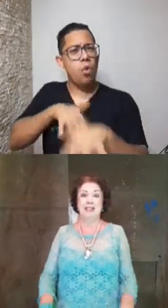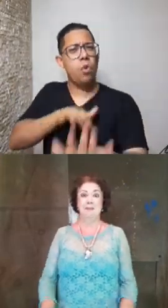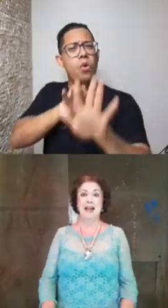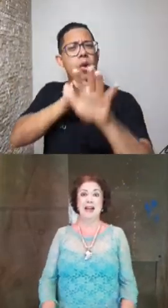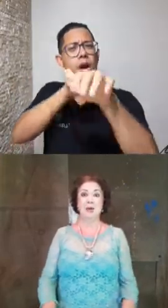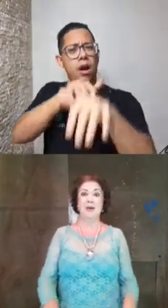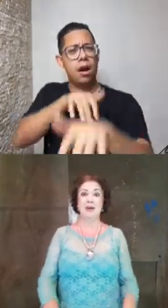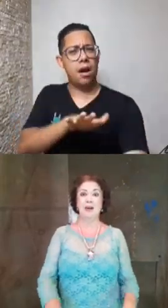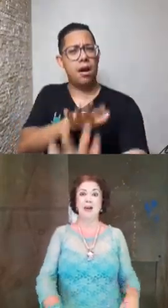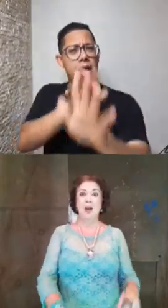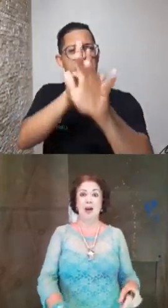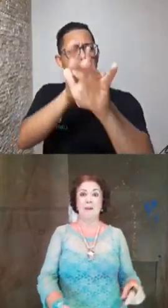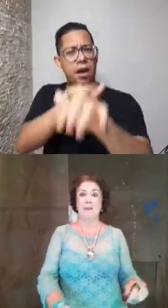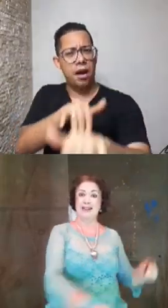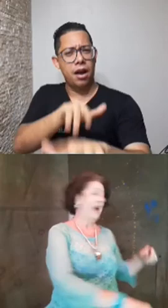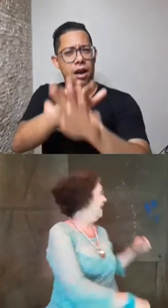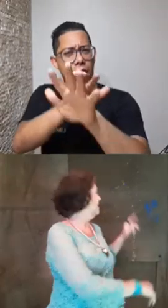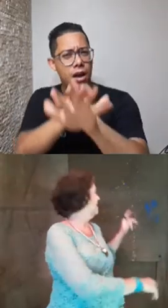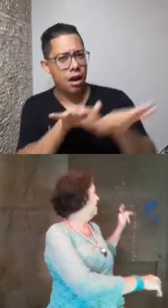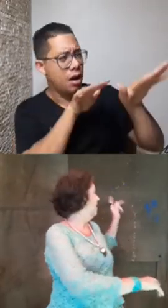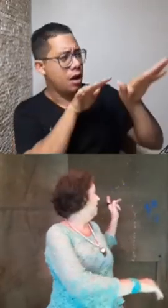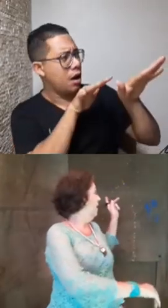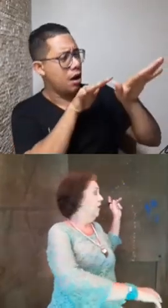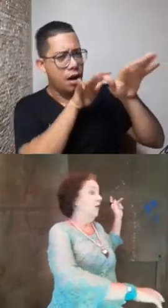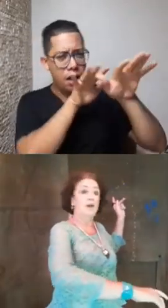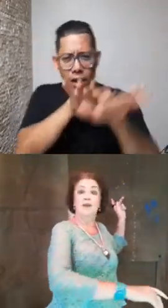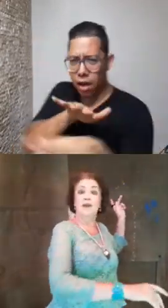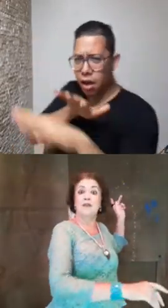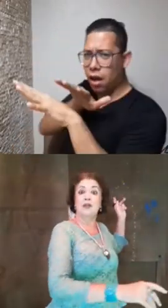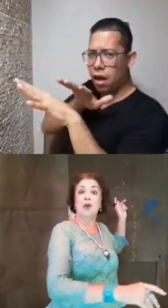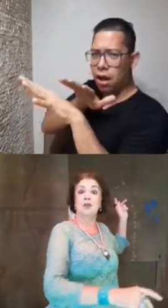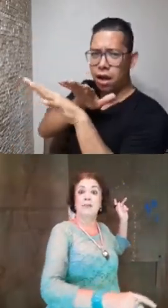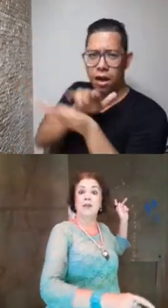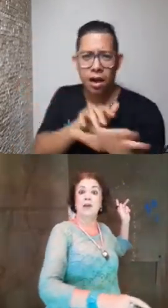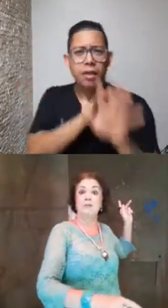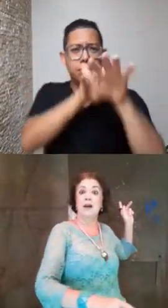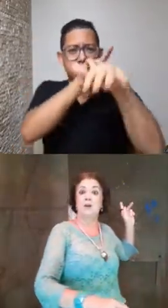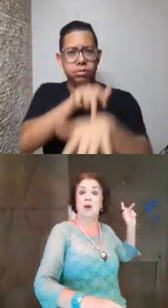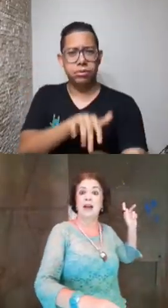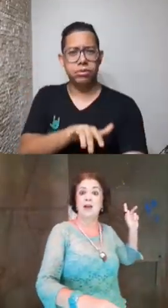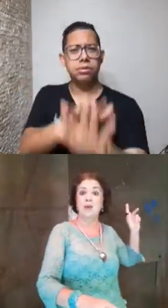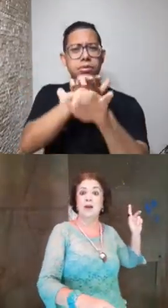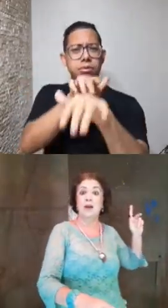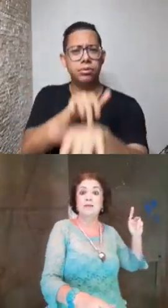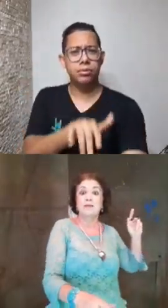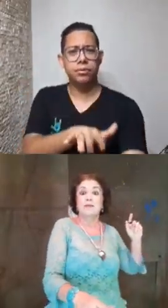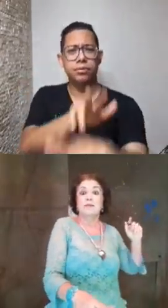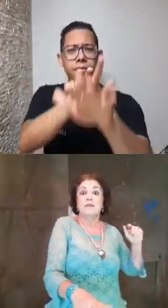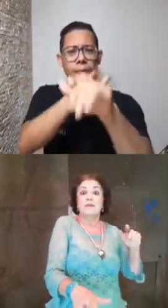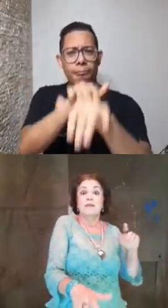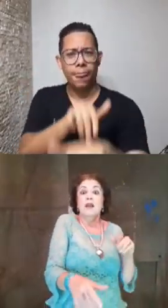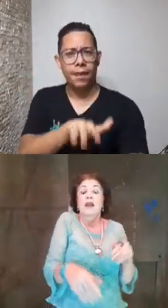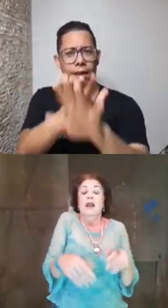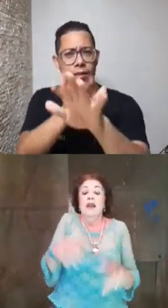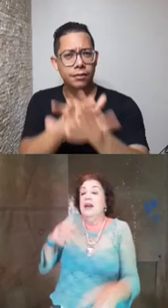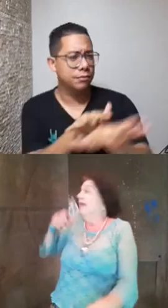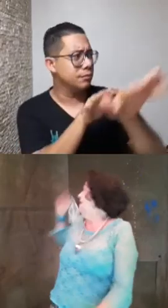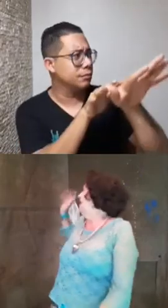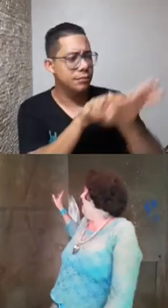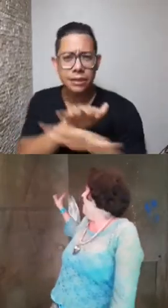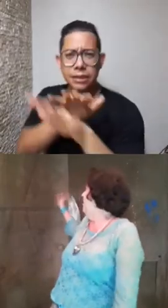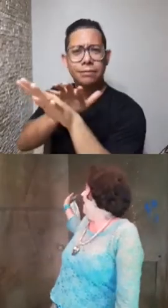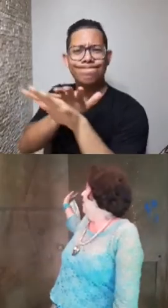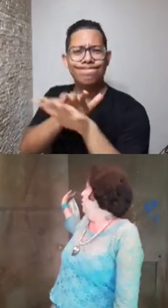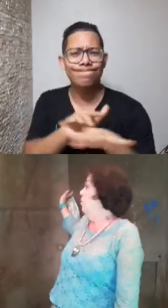treme de medo, olha para trás, vê todo o caminho que percorreu, ele